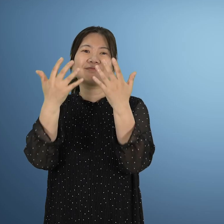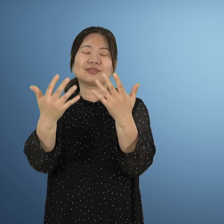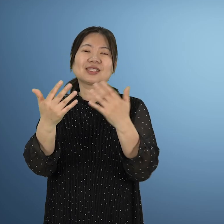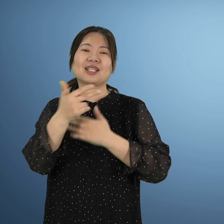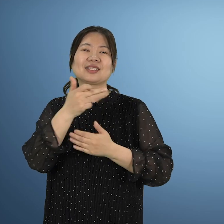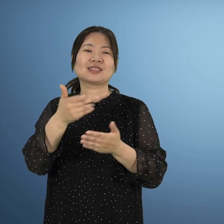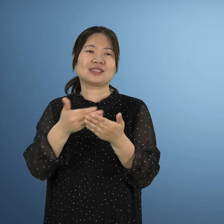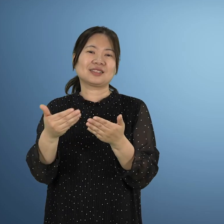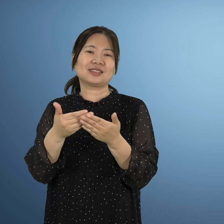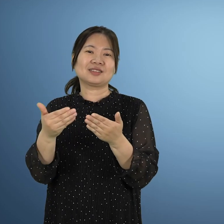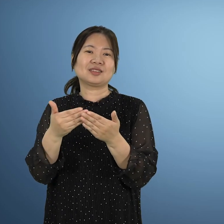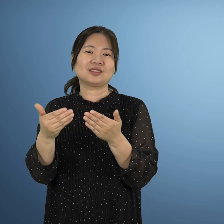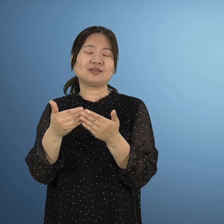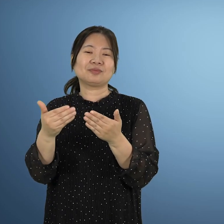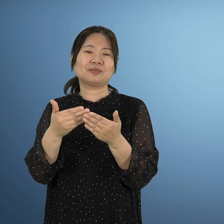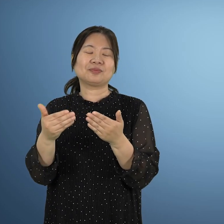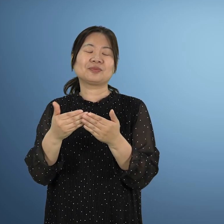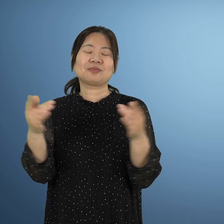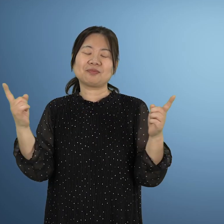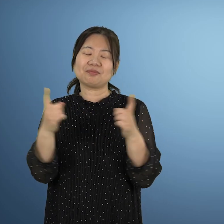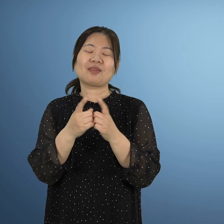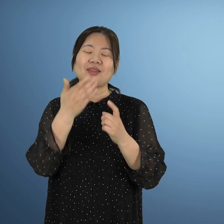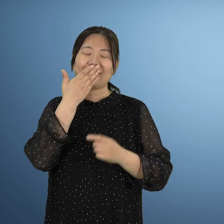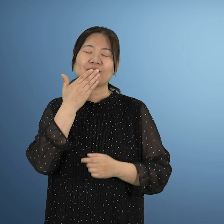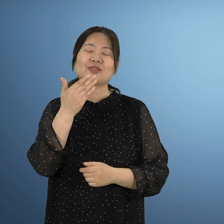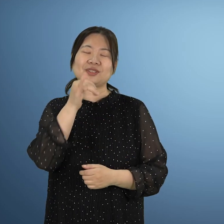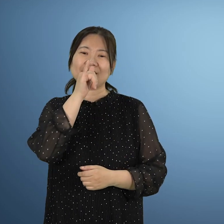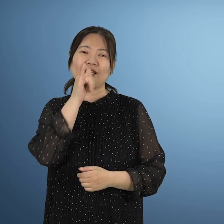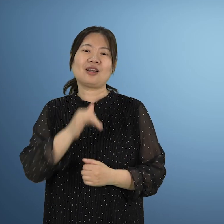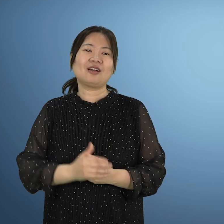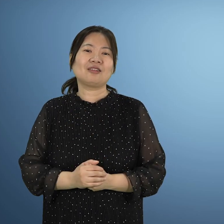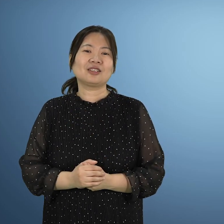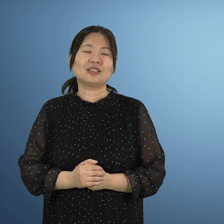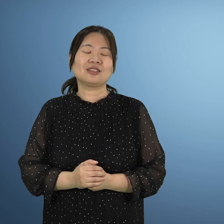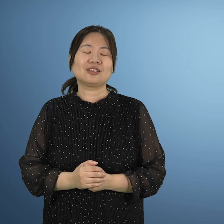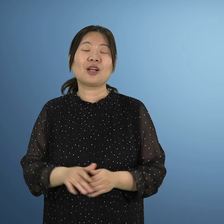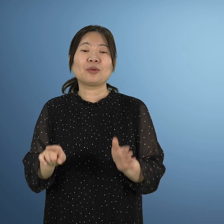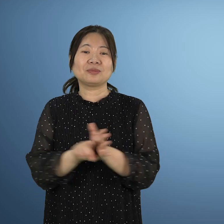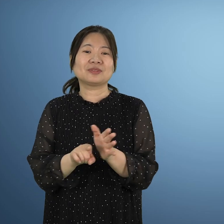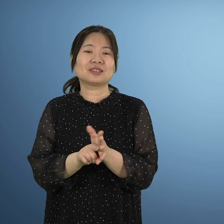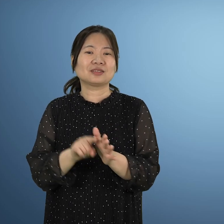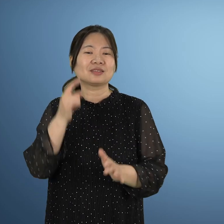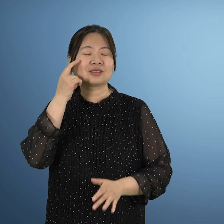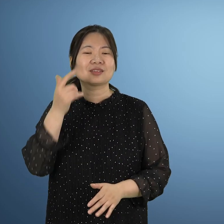큰 그림을 만나게 된다고요. 여러분 믿습니까?